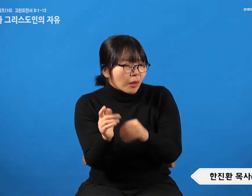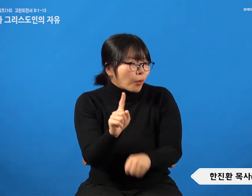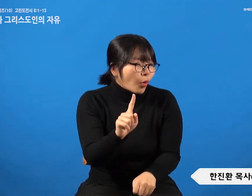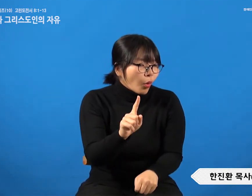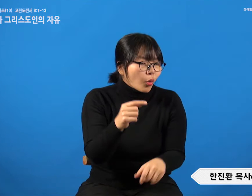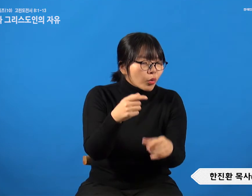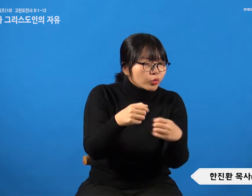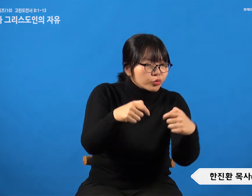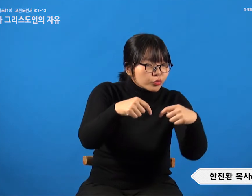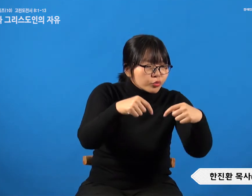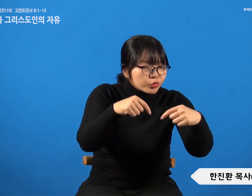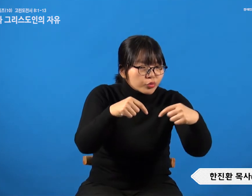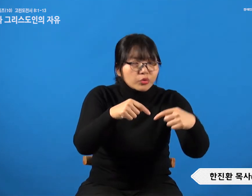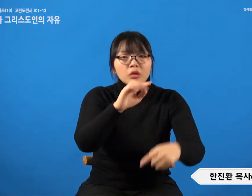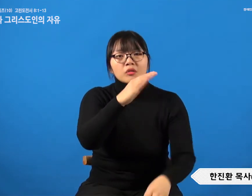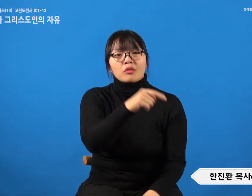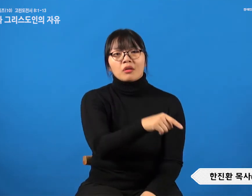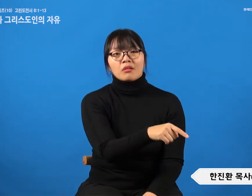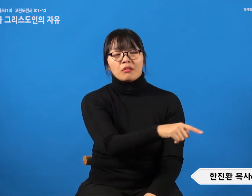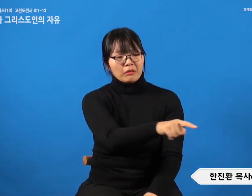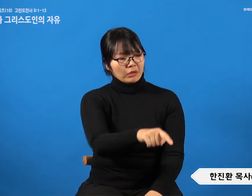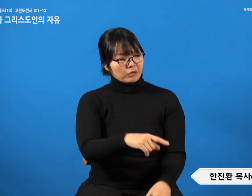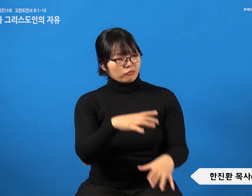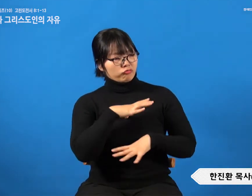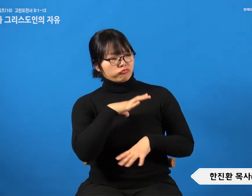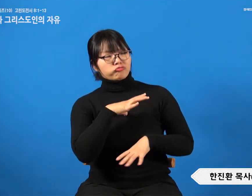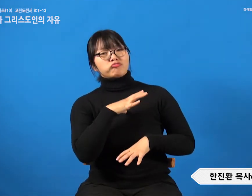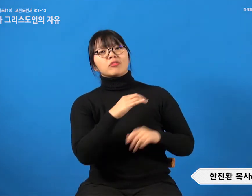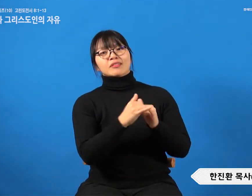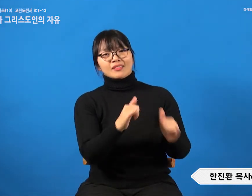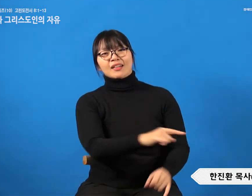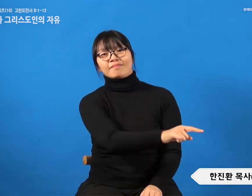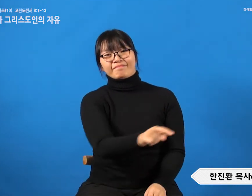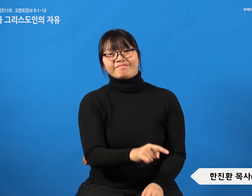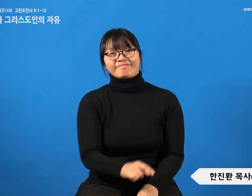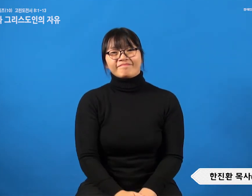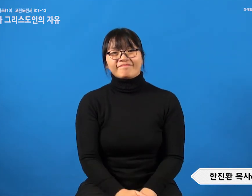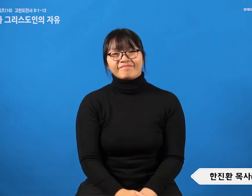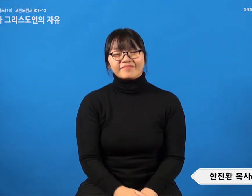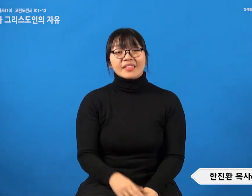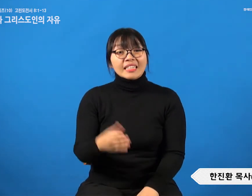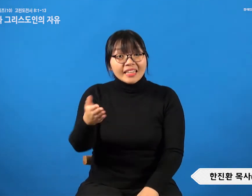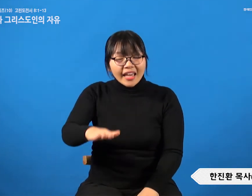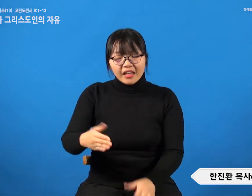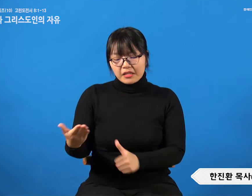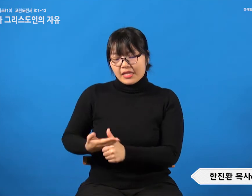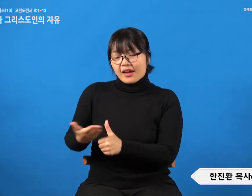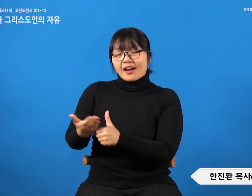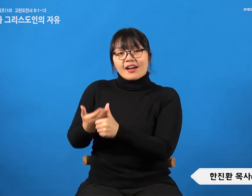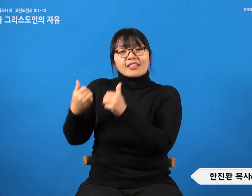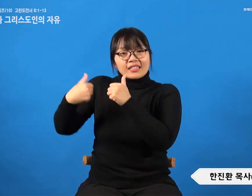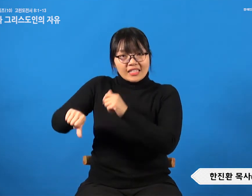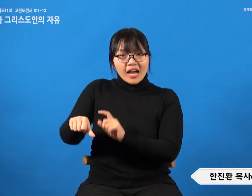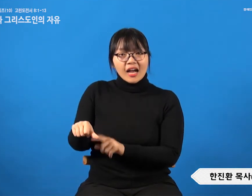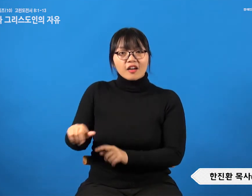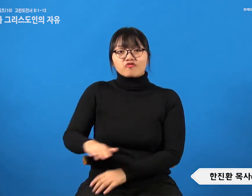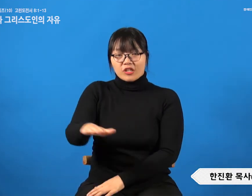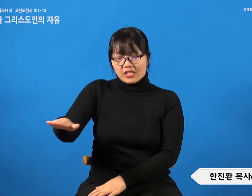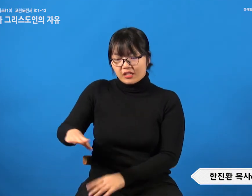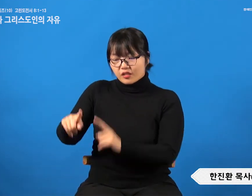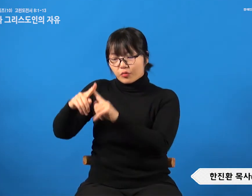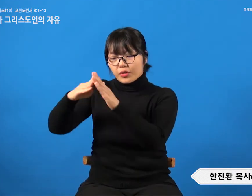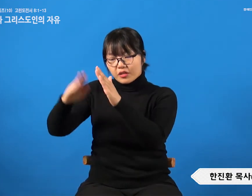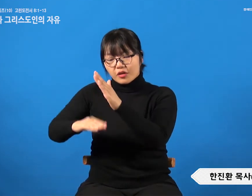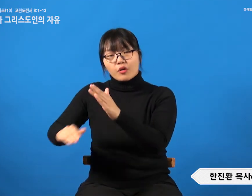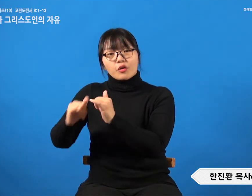되고, 그건 종의 영을 받은 사람들, 세상 사람들의 특징입니다. 양자의 영을 받은 우리들은 그럴